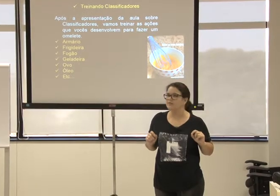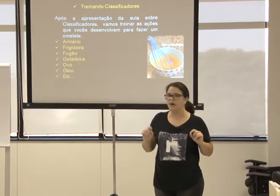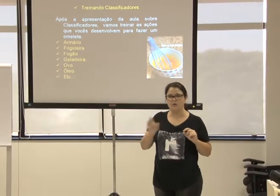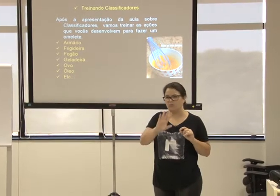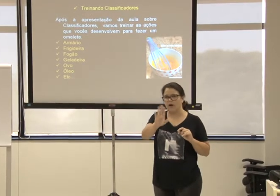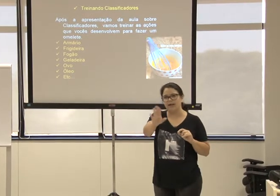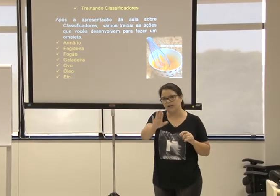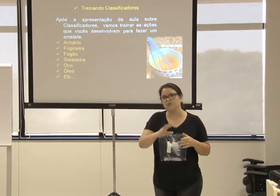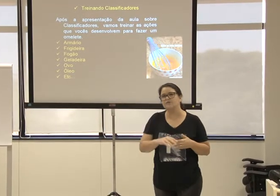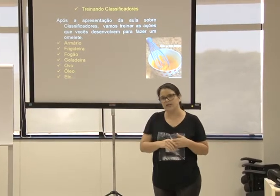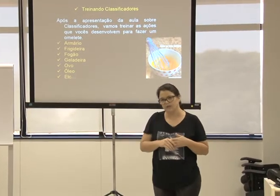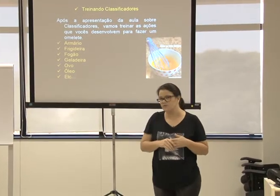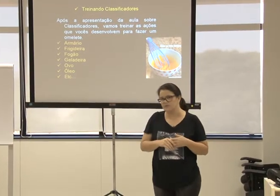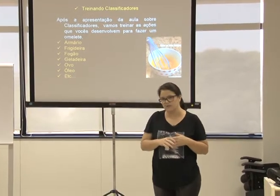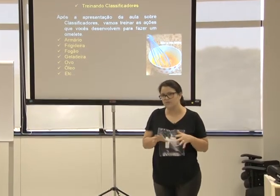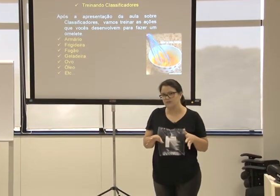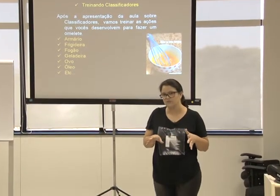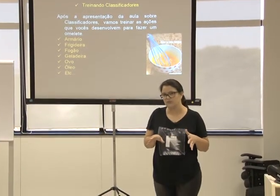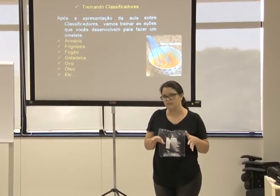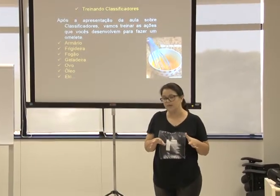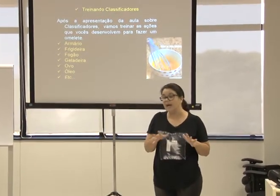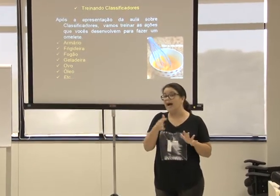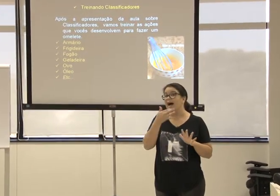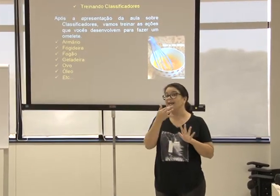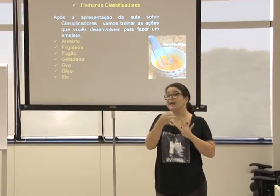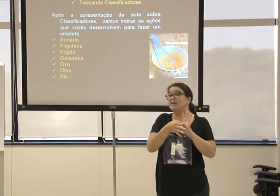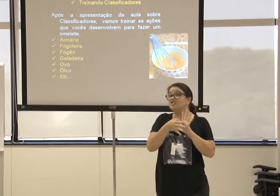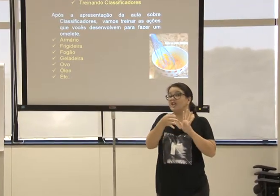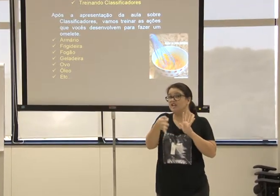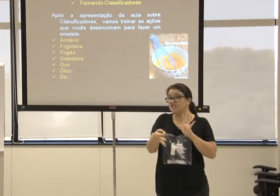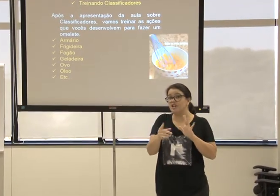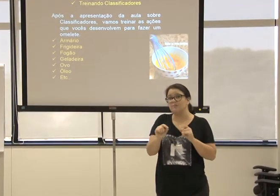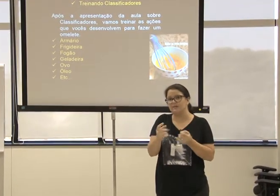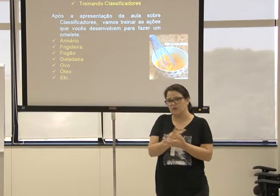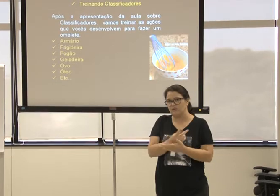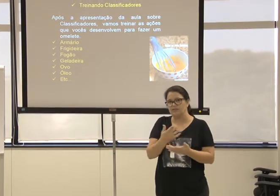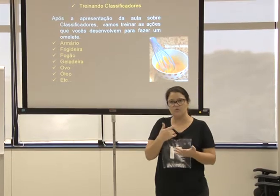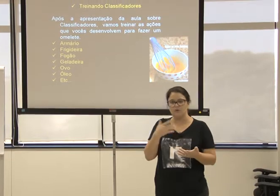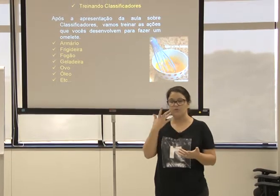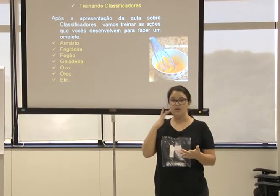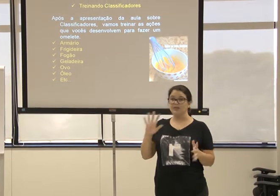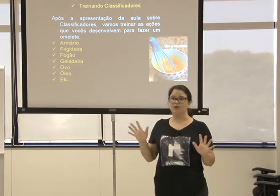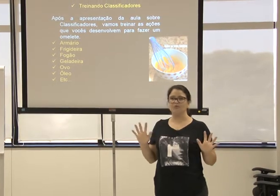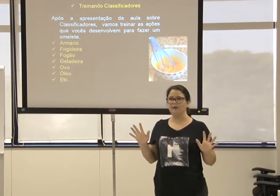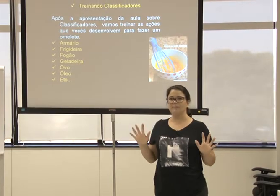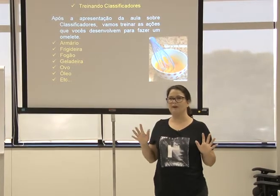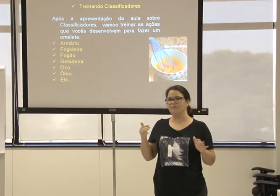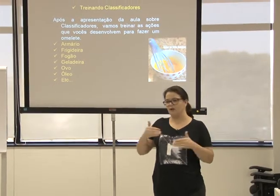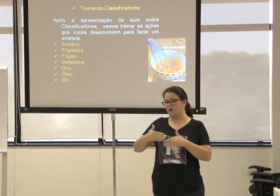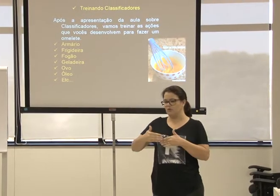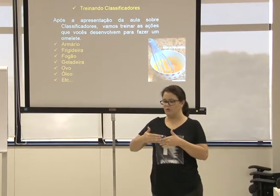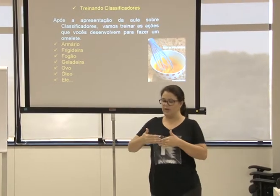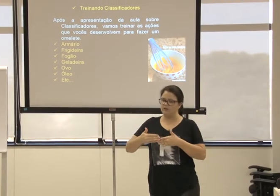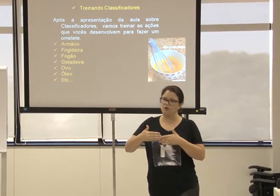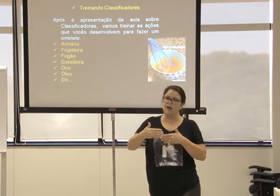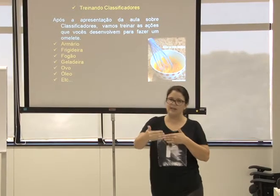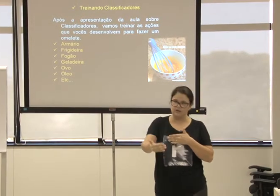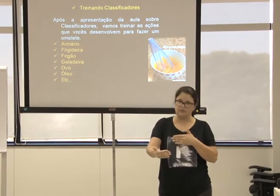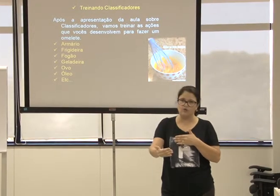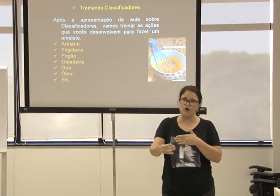Não. Aí ele considera como se você tivesse o mínimo também. Aí #dica, porque isso aconteceu comigo e eu não lembrava, porque quando entrou a lei em vigor,